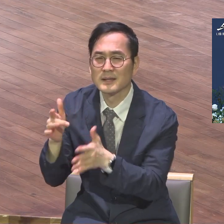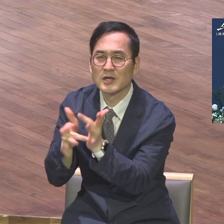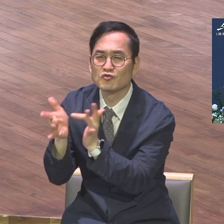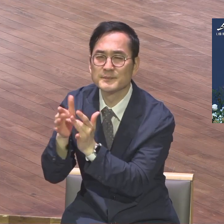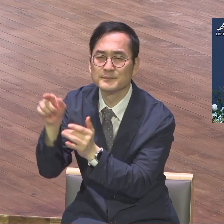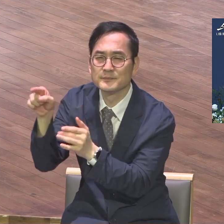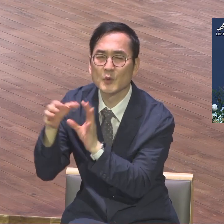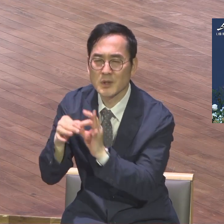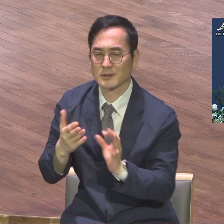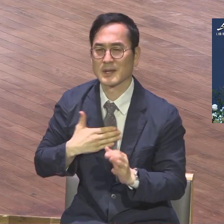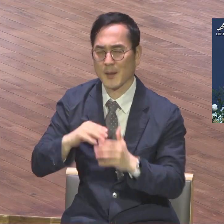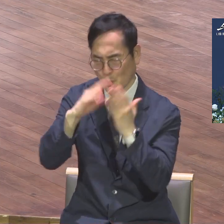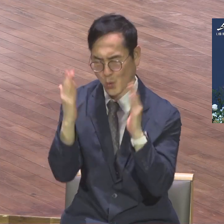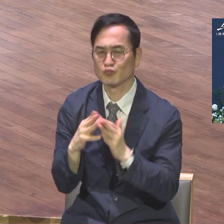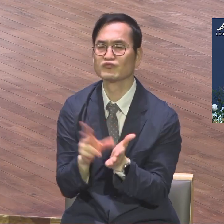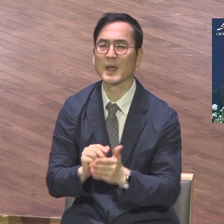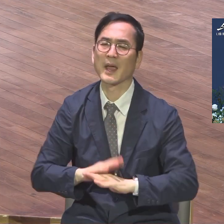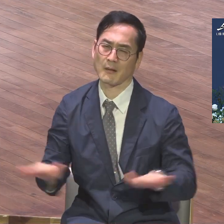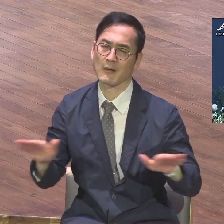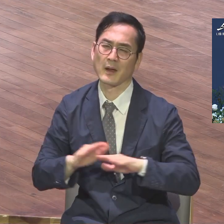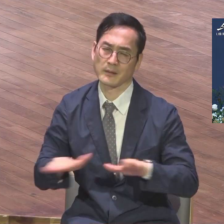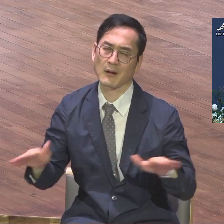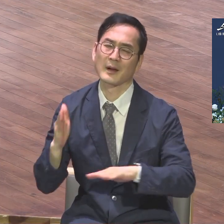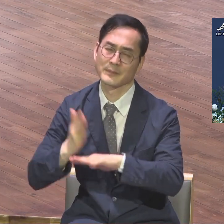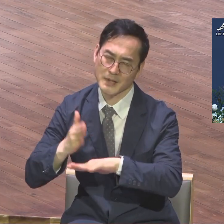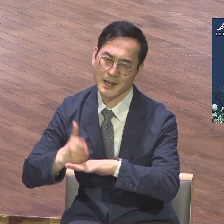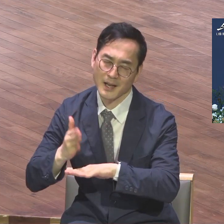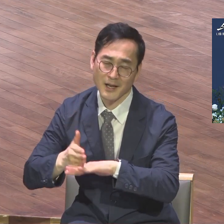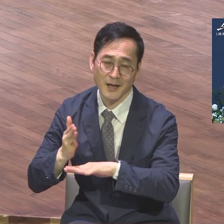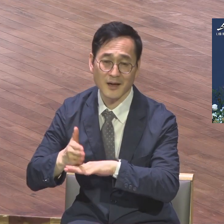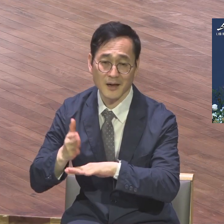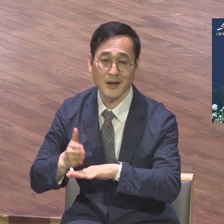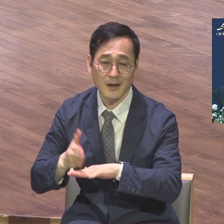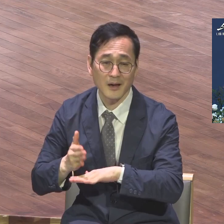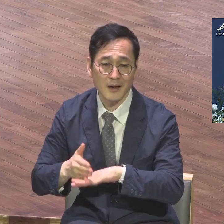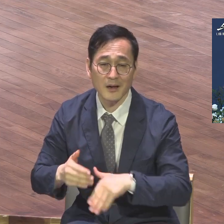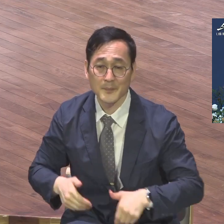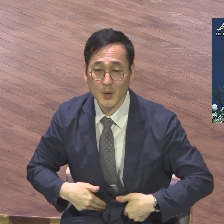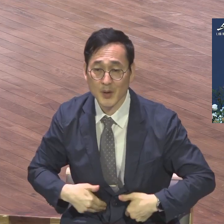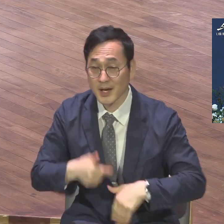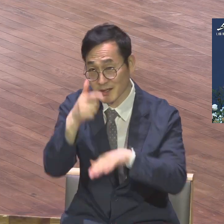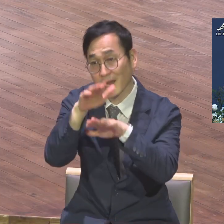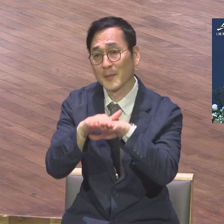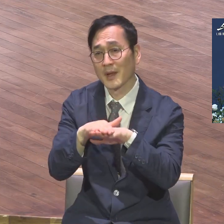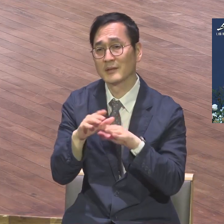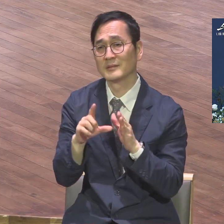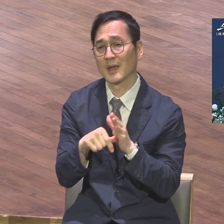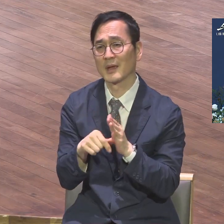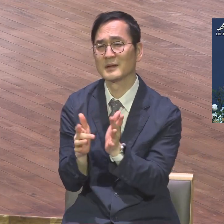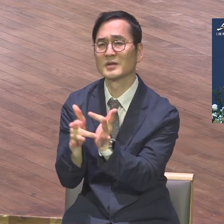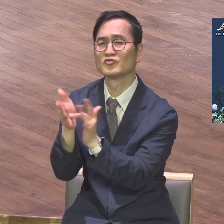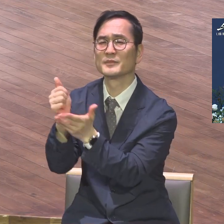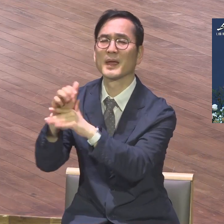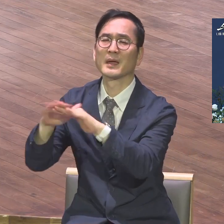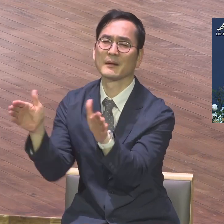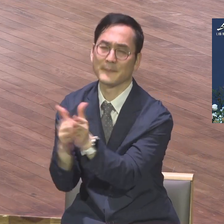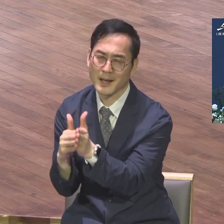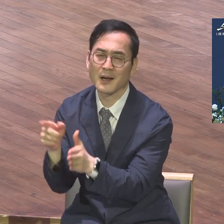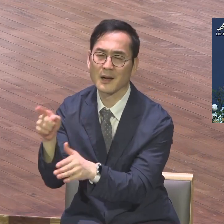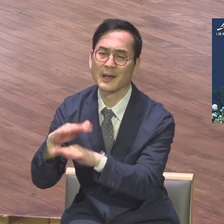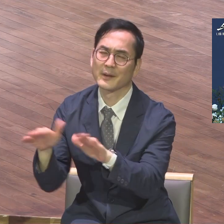감사하는 삶을 살아야 되는 것이 의미가 이렇게 담겨져 있습니다. 예배 드리면서 다 예수님이